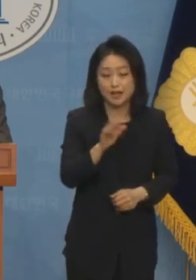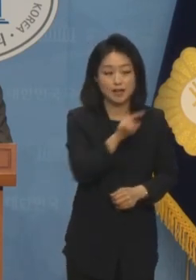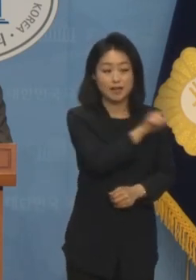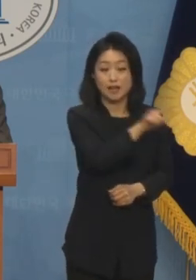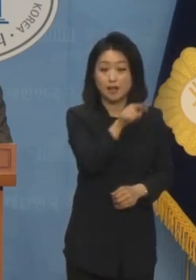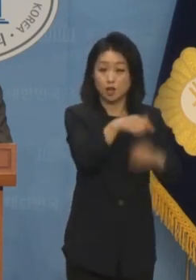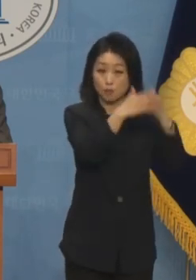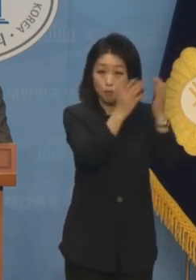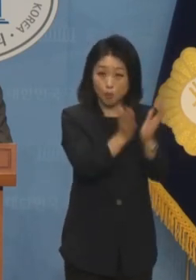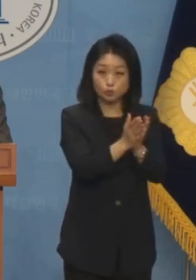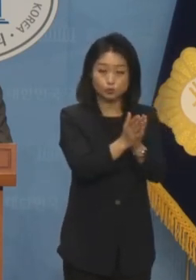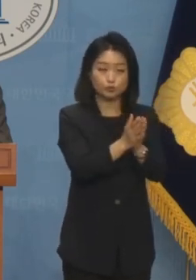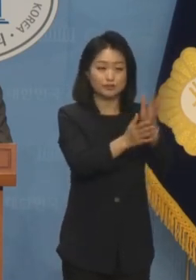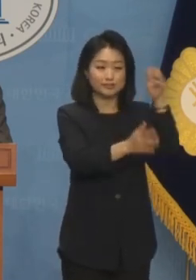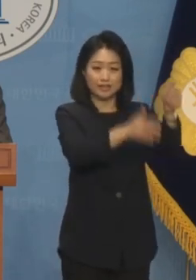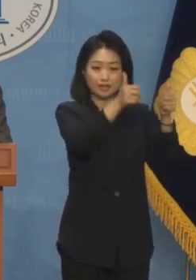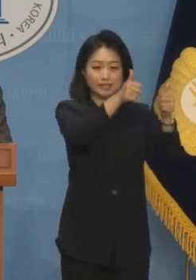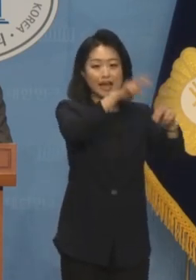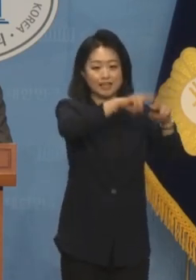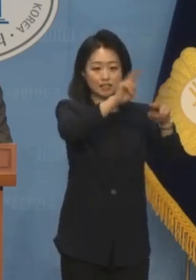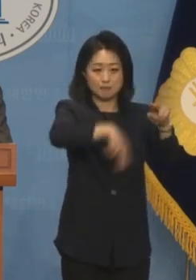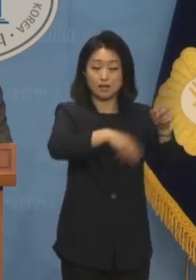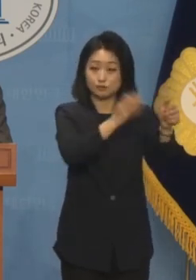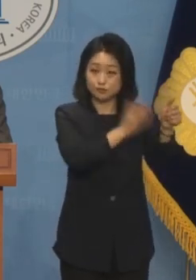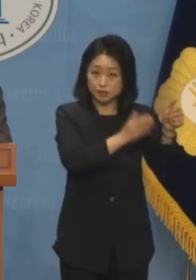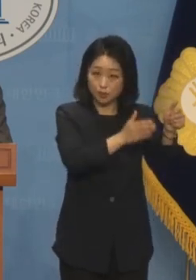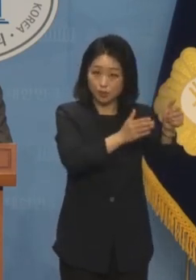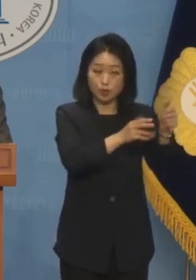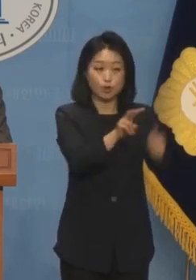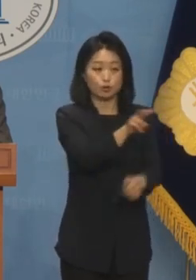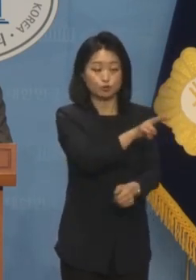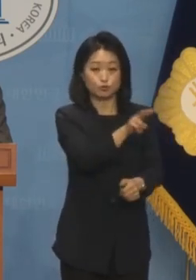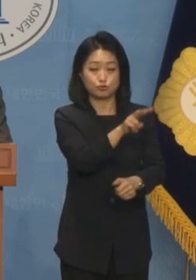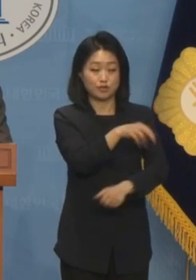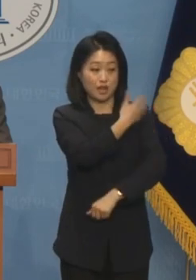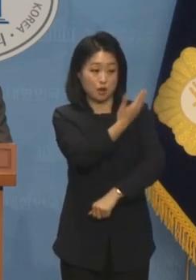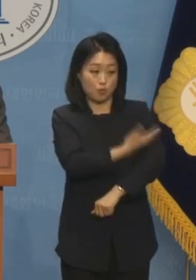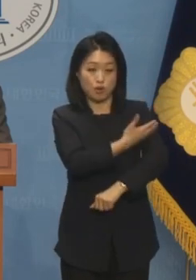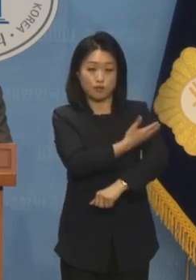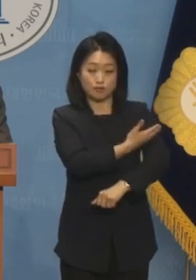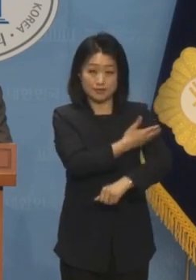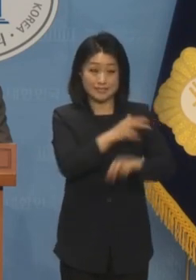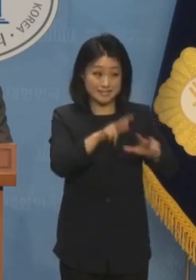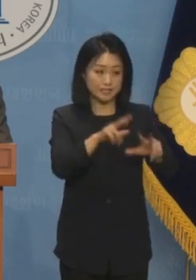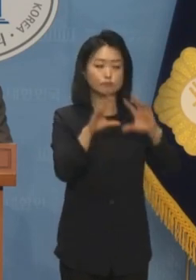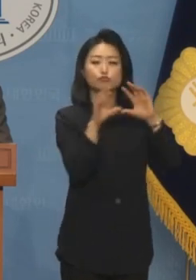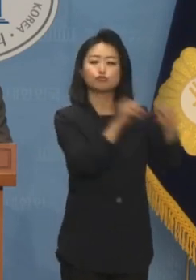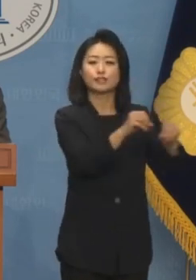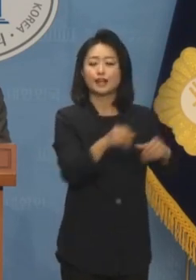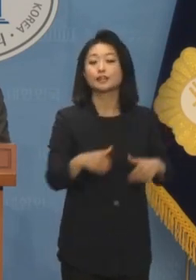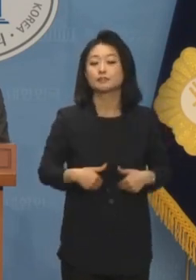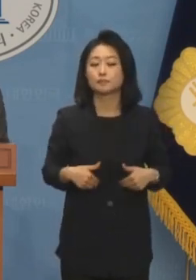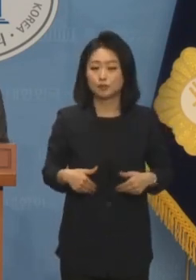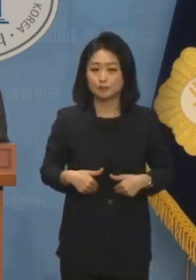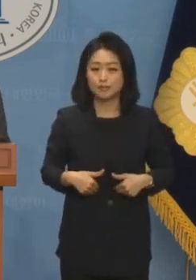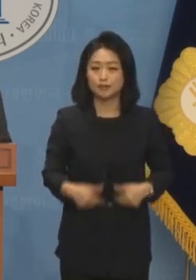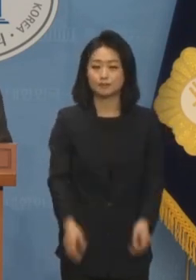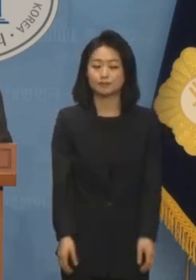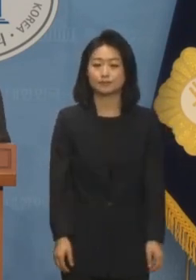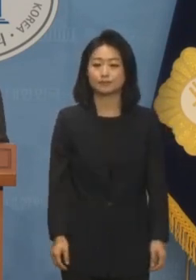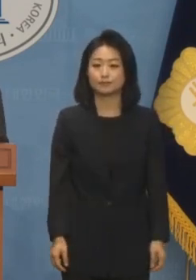모두 즉각 그 자리에서 물러나고 방통위와 방심위의 기능을 모두 중단함이 마땅합니다.